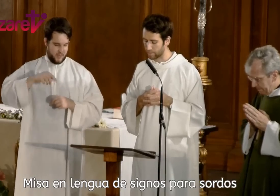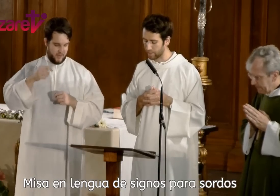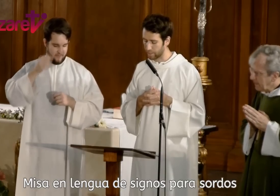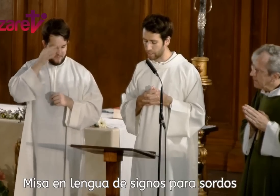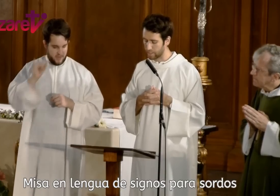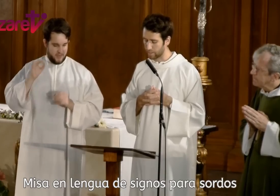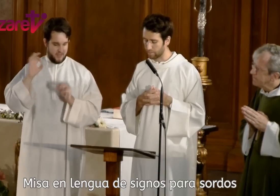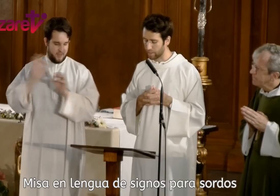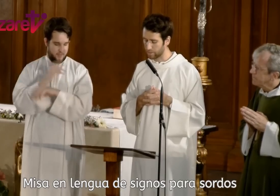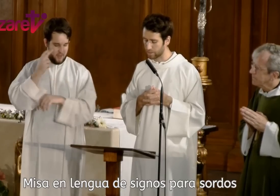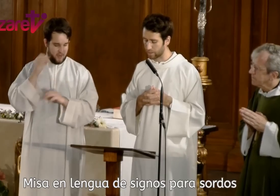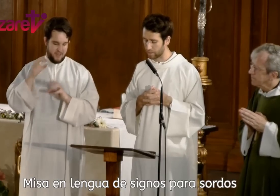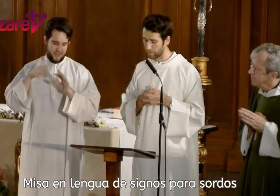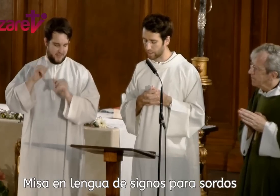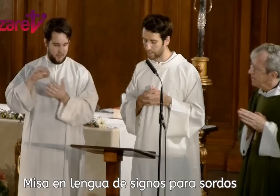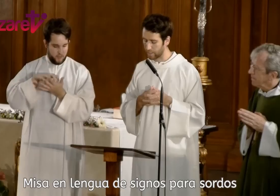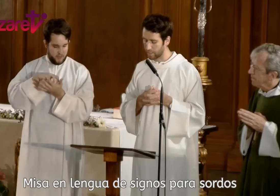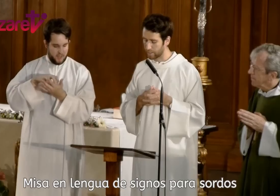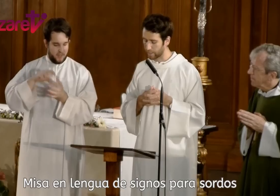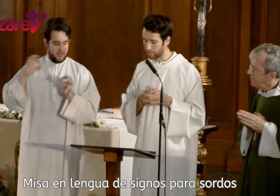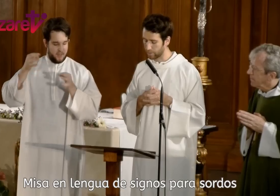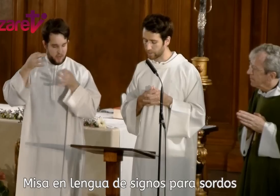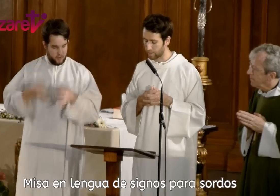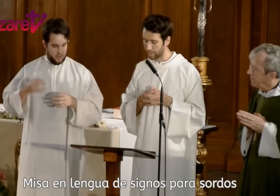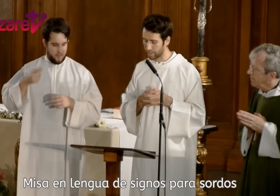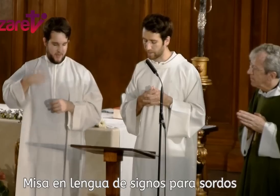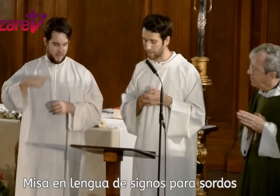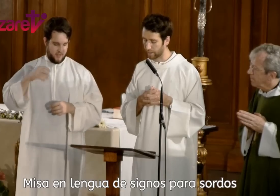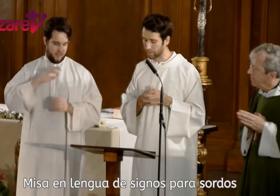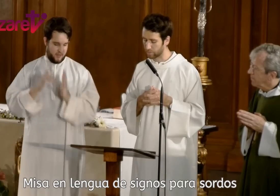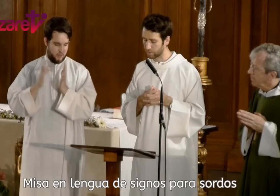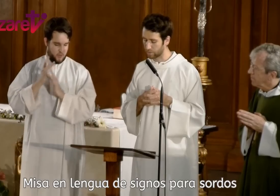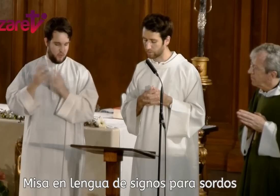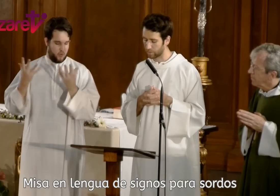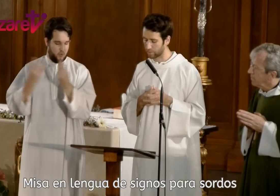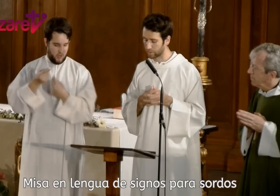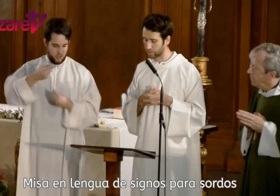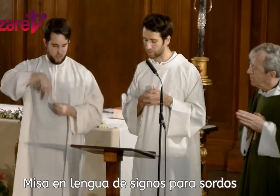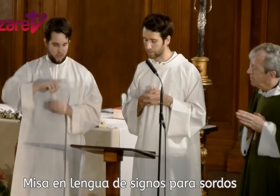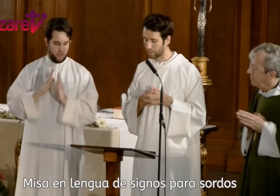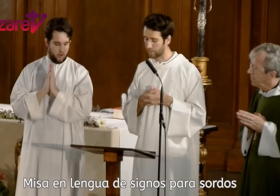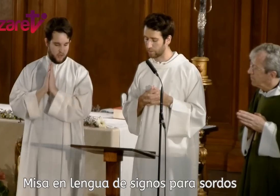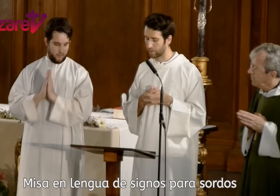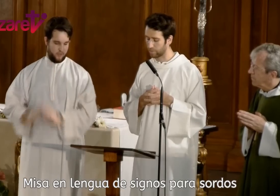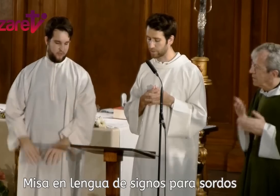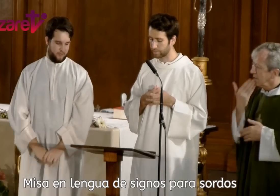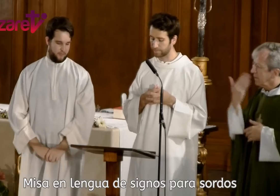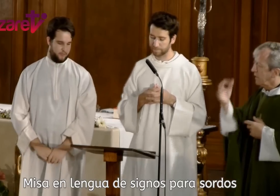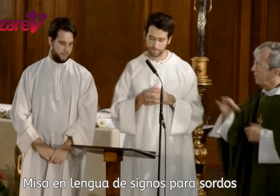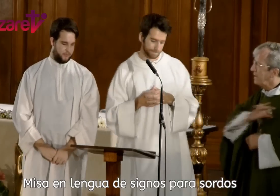fe, sin miedos ni dudas, seguros de la presencia de Jesús junto a nosotros. Oremos. Te lo